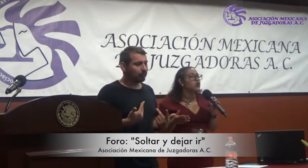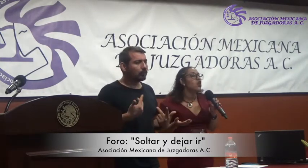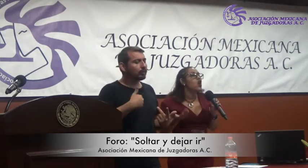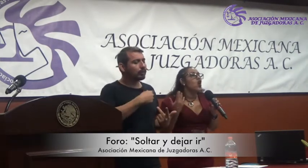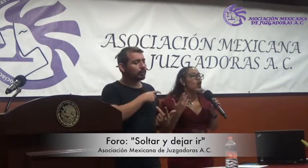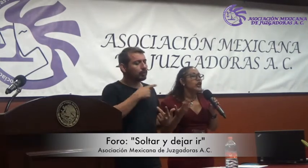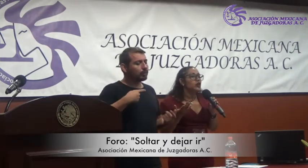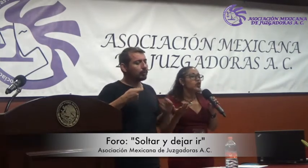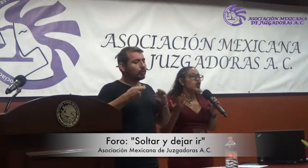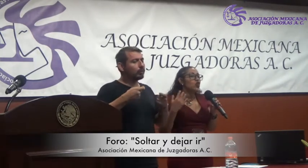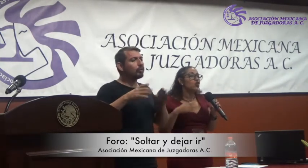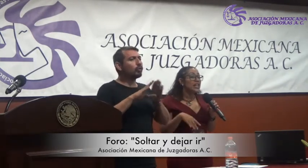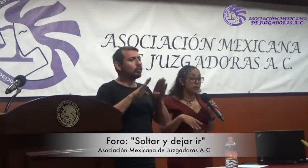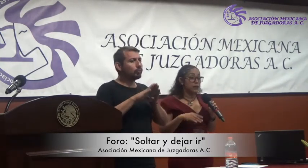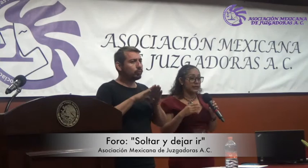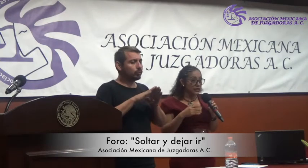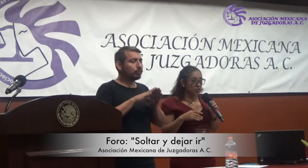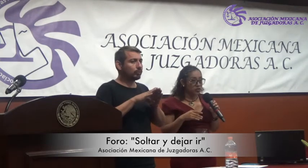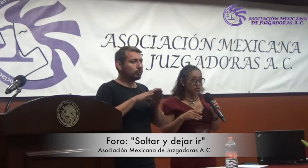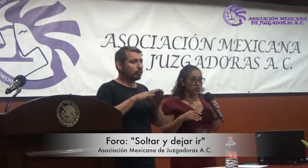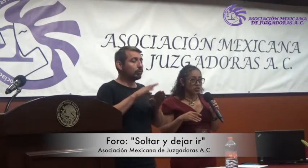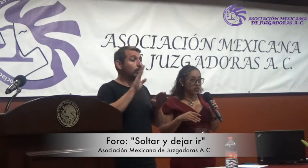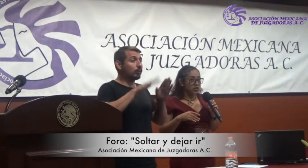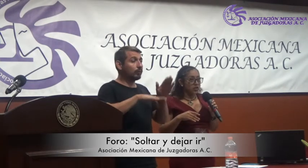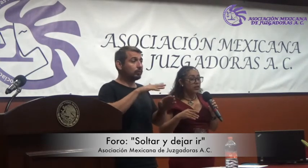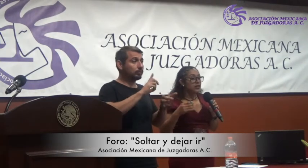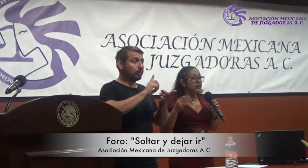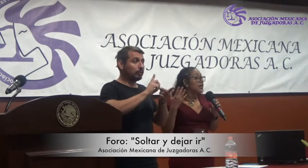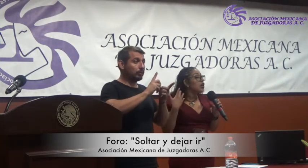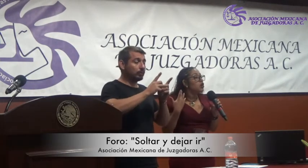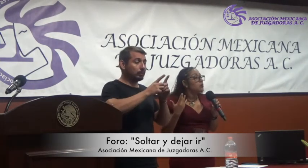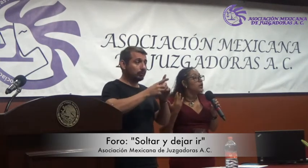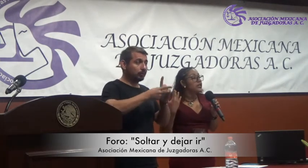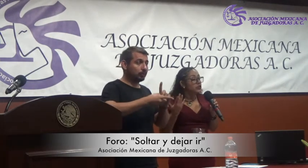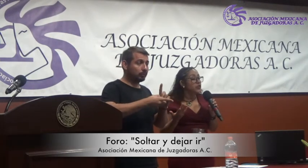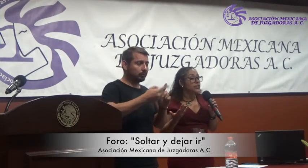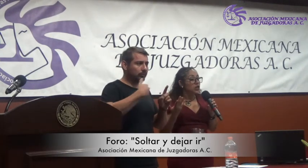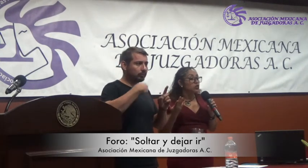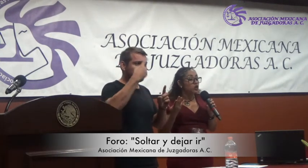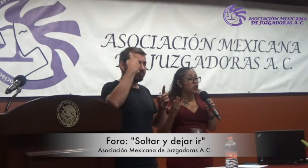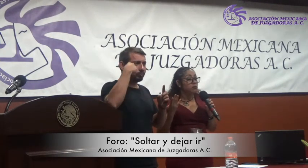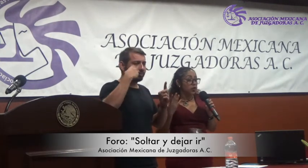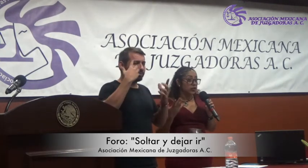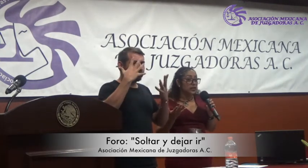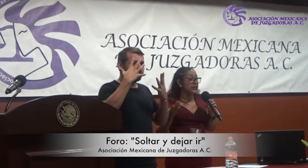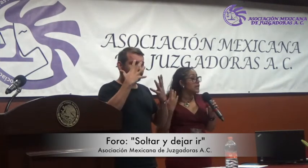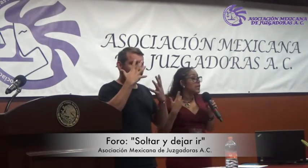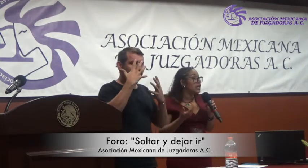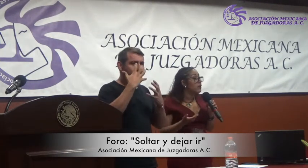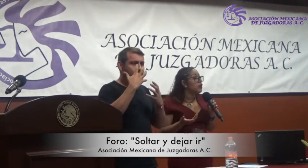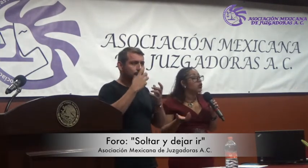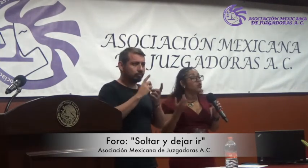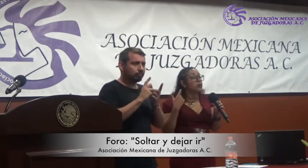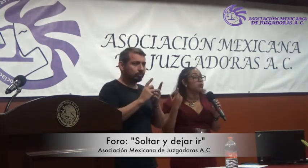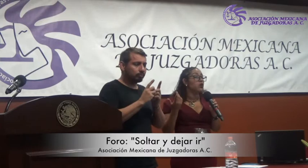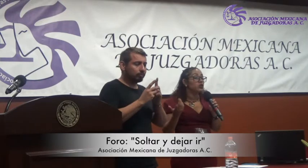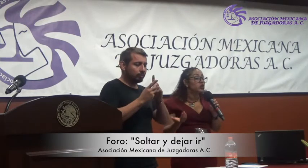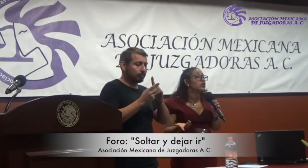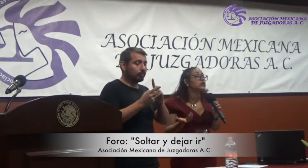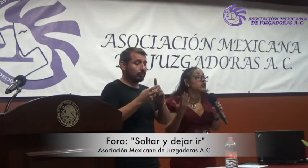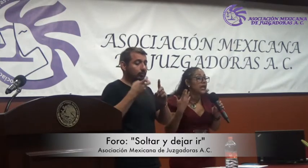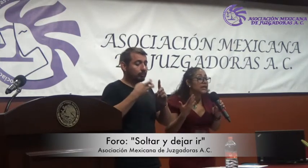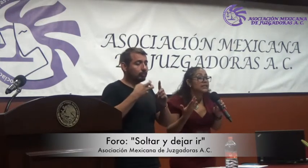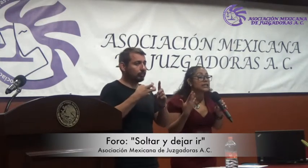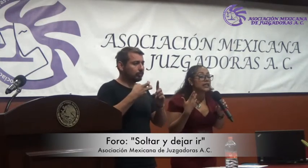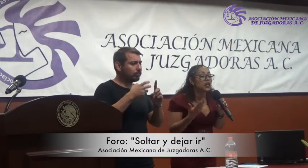de salud, o incluso una depresión tiene componentes físicos muy importantes, tiene que ver con una